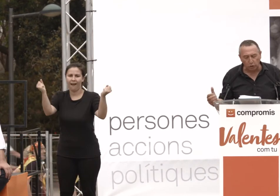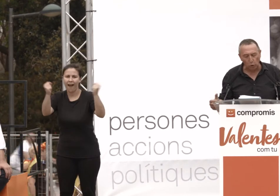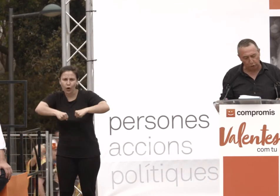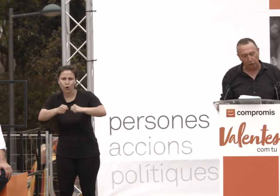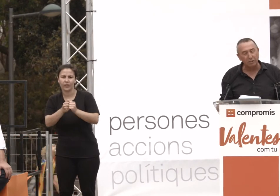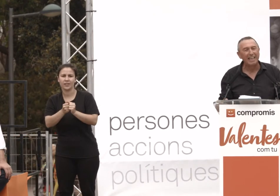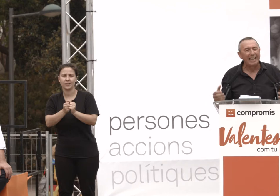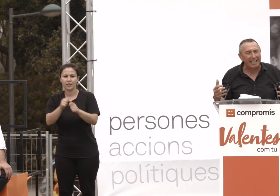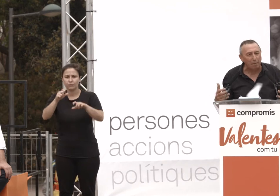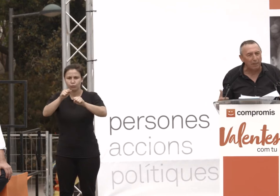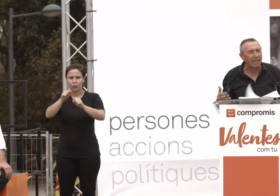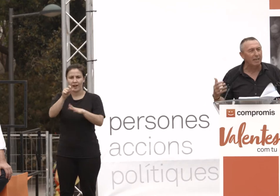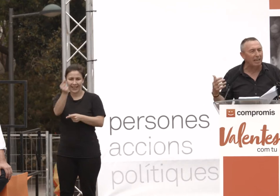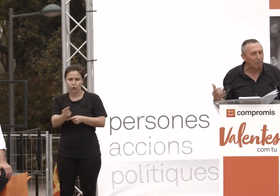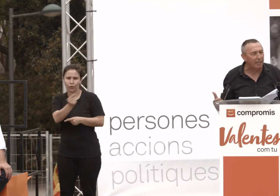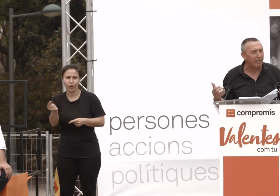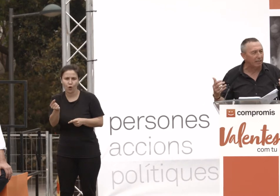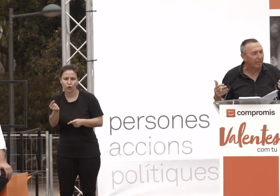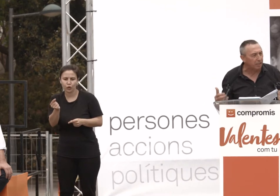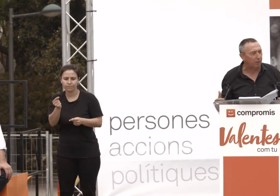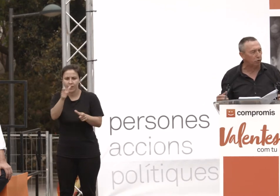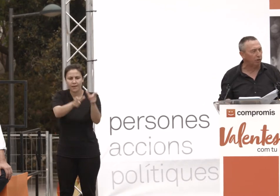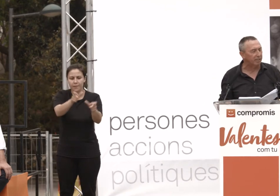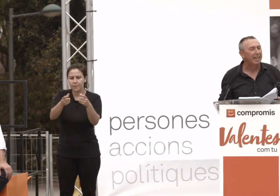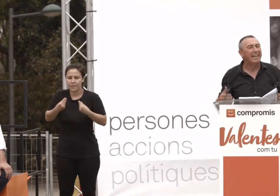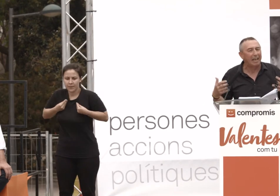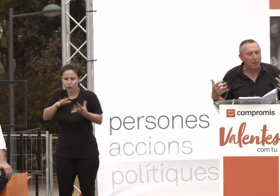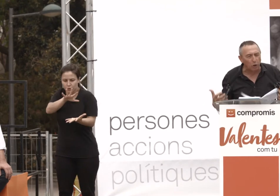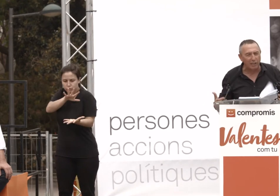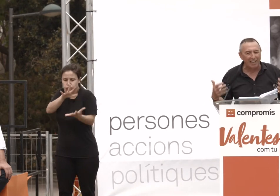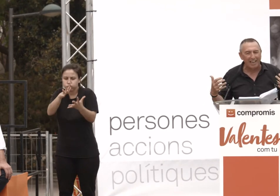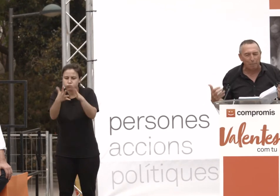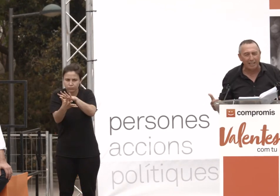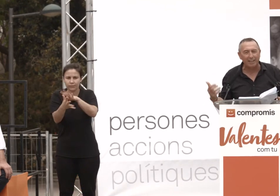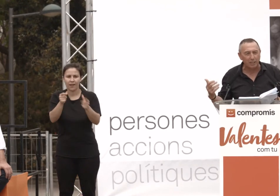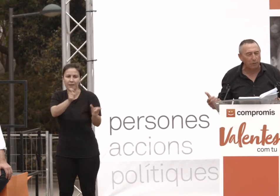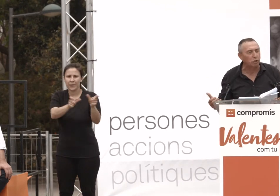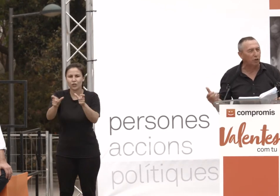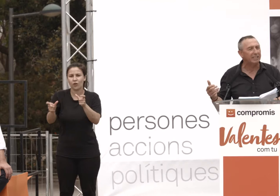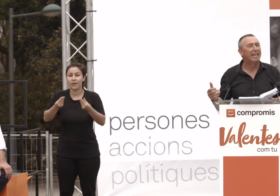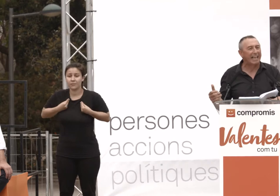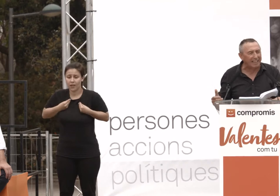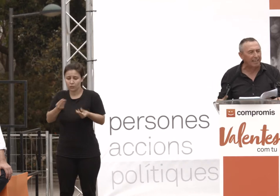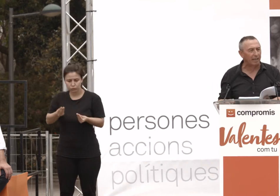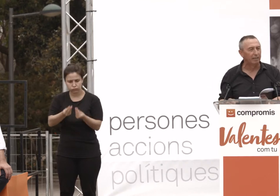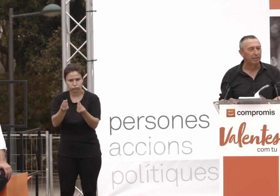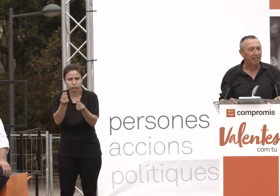feu resolucions que canvien la vida de les persones, que milloren la vida de les persones cada dia,